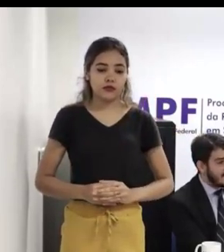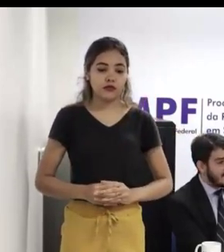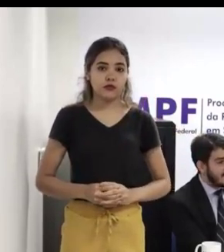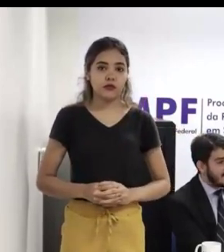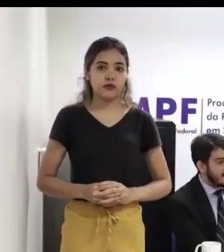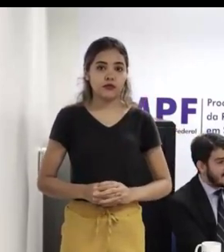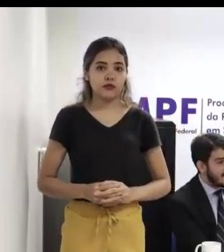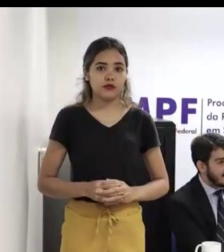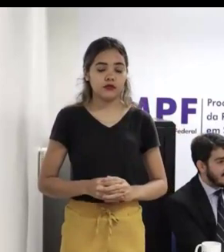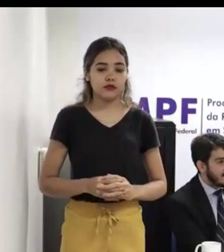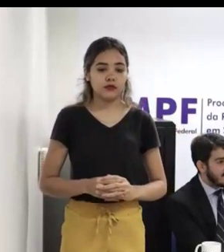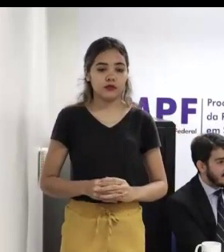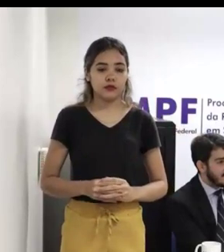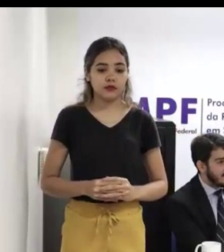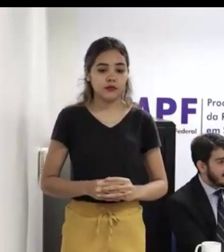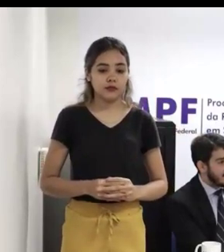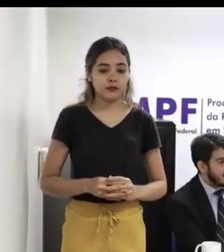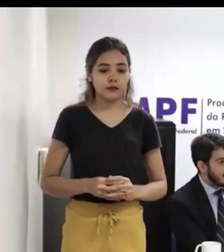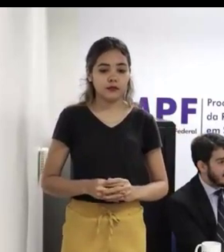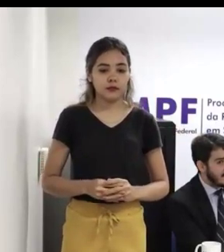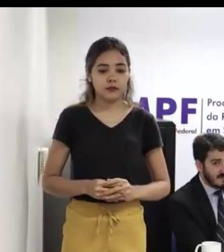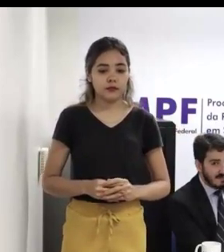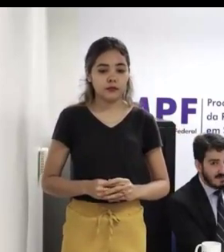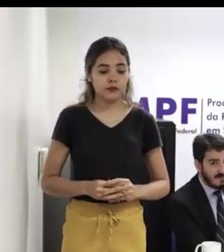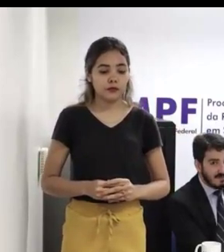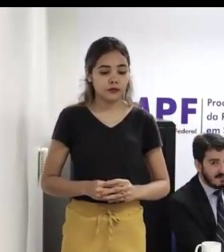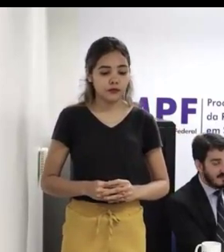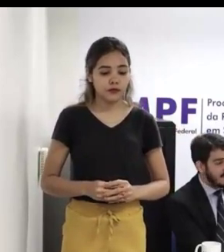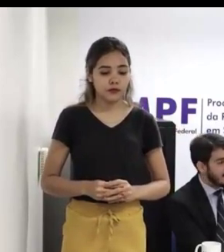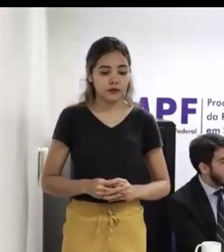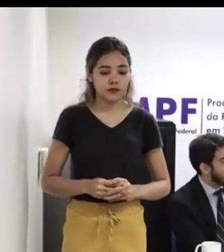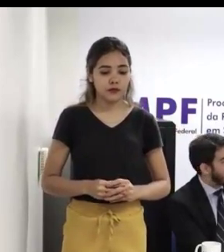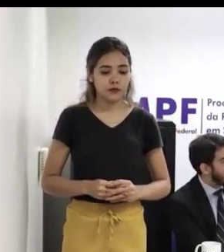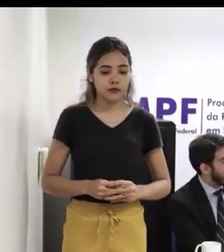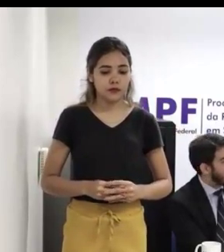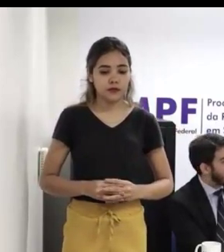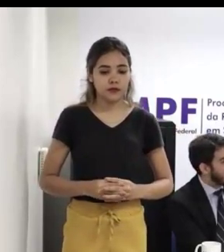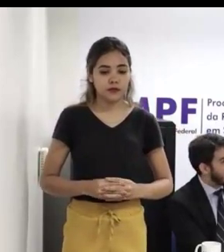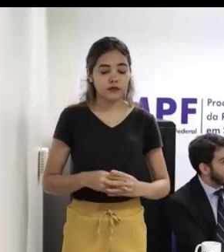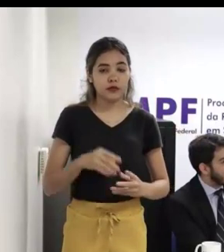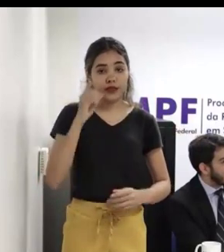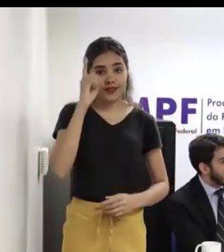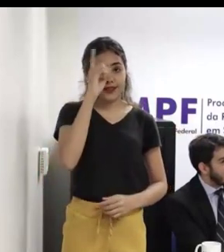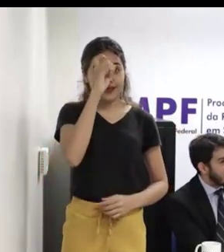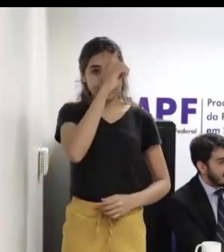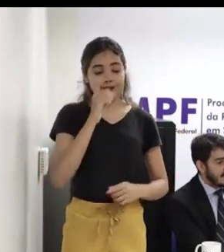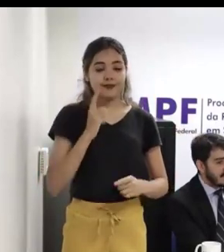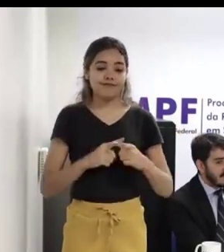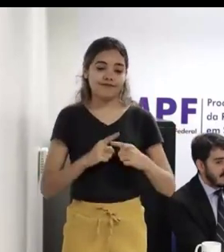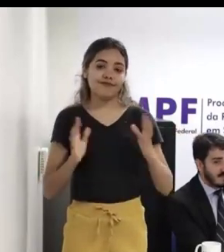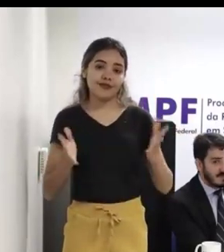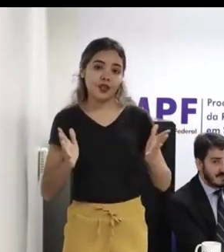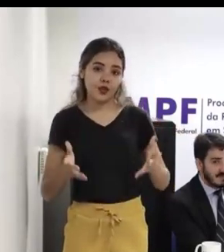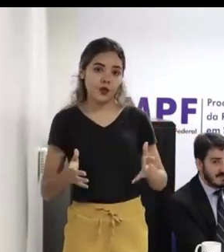isso quando as crianças e adolescentes já são nascidas e desenvolvidas numa era digital em que aqueles que